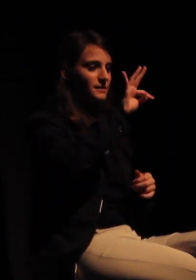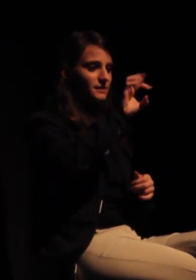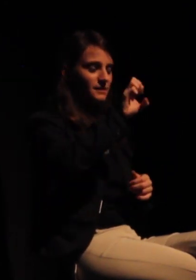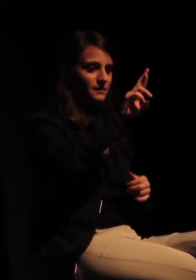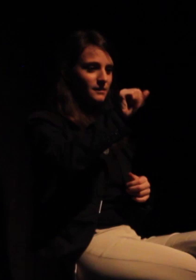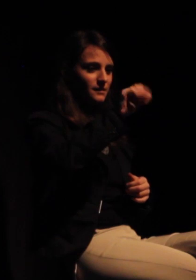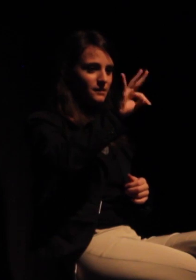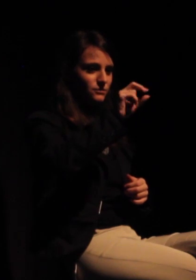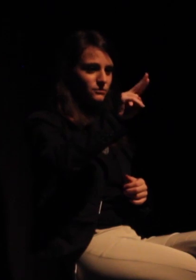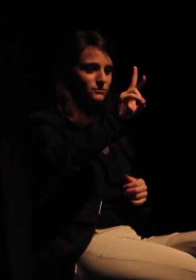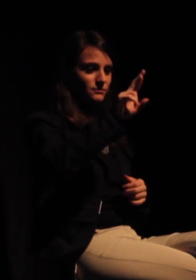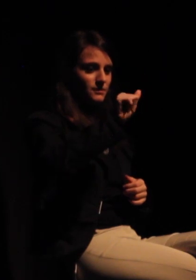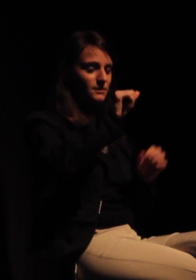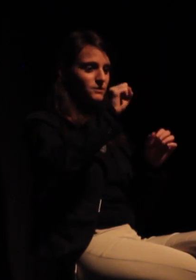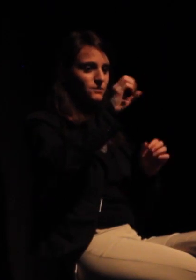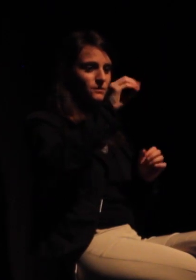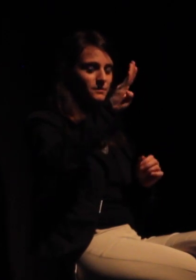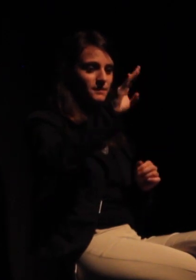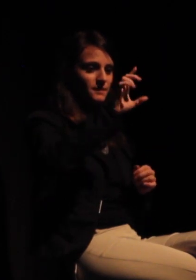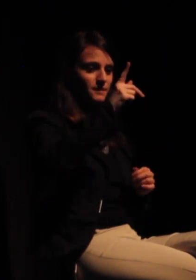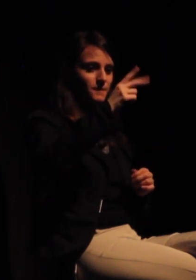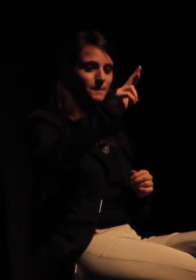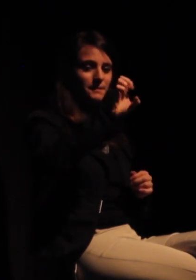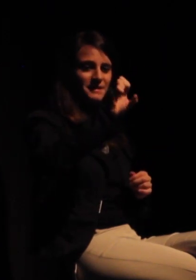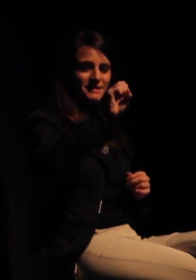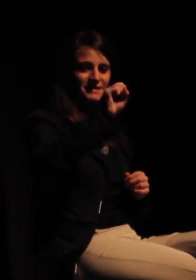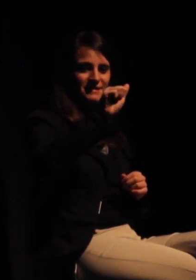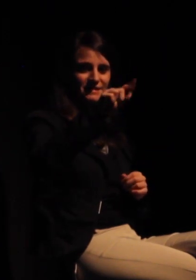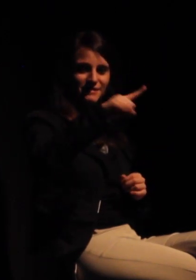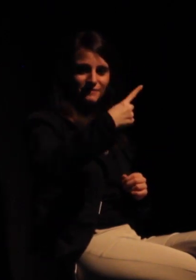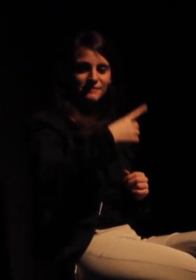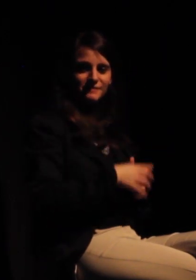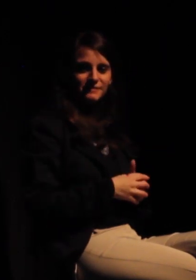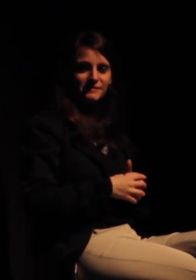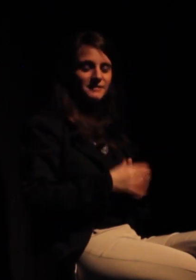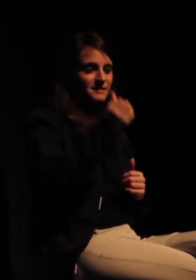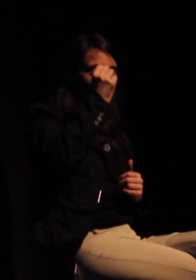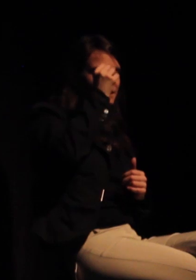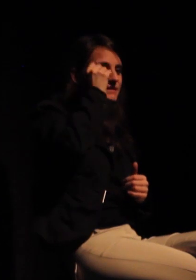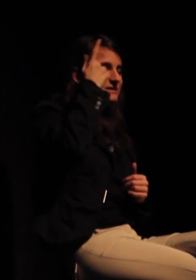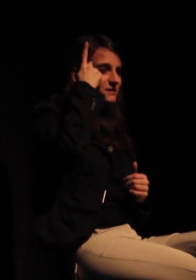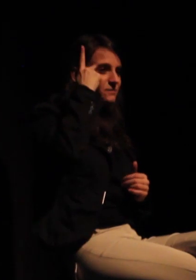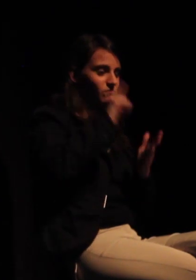Porque eu, na terça-feira, tenho que entregar a minha crônica, que sai na sexta, no estado de São